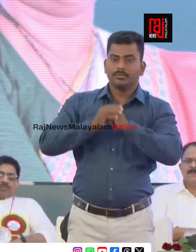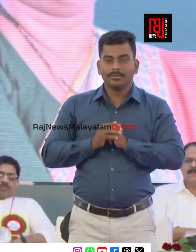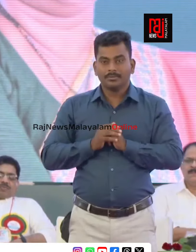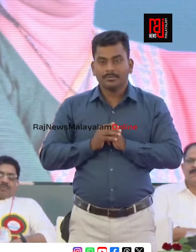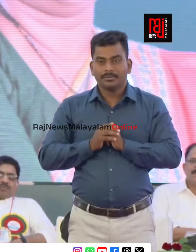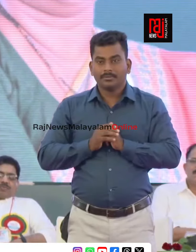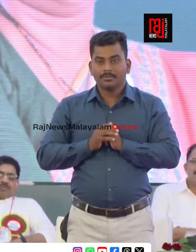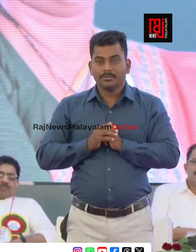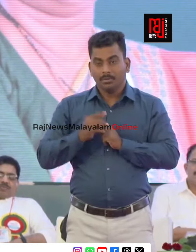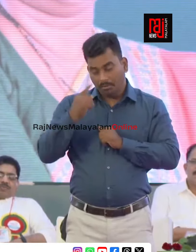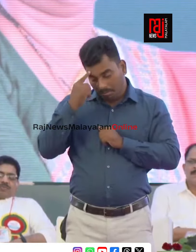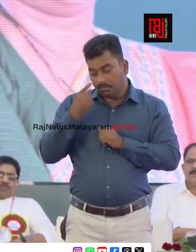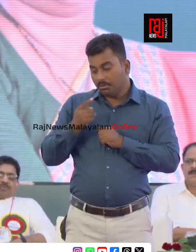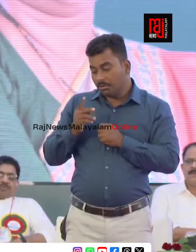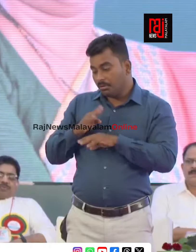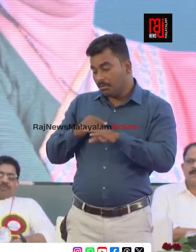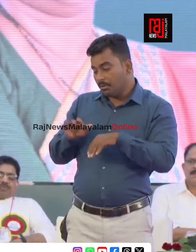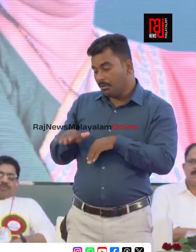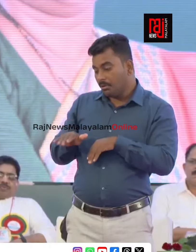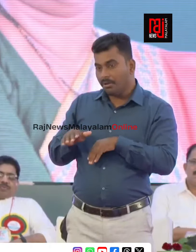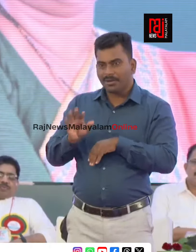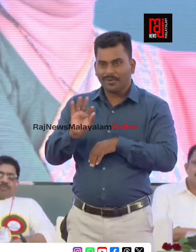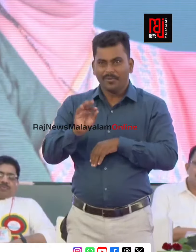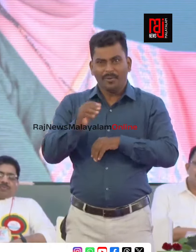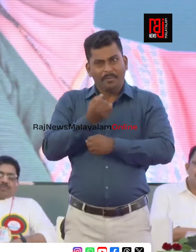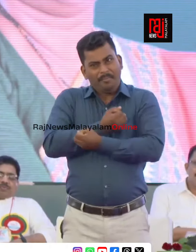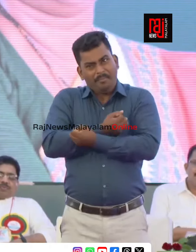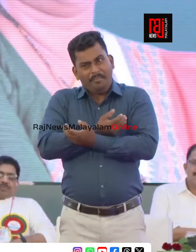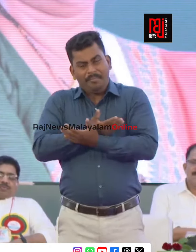ഇവർക്കൊക്കെ ഉണ്ടായിരുന്ന പ്രതിഭ